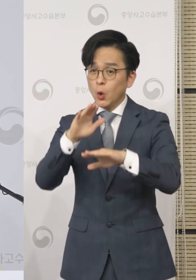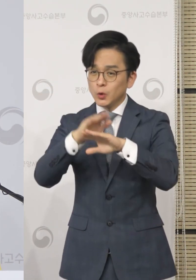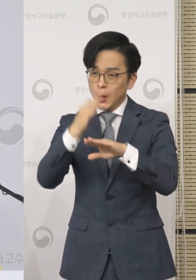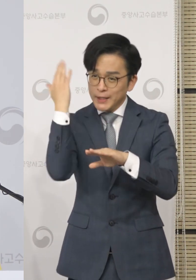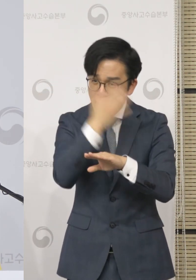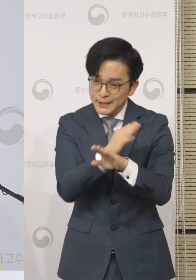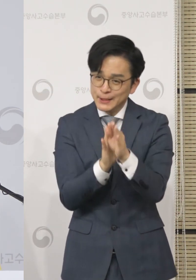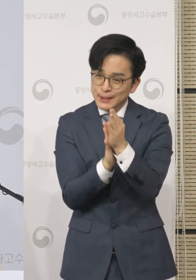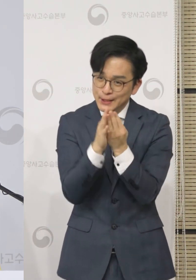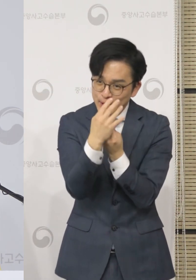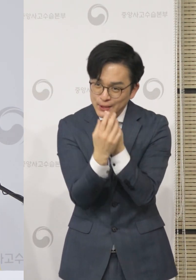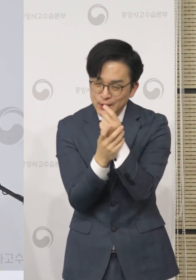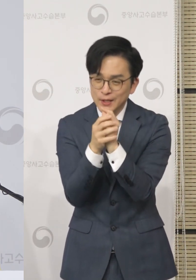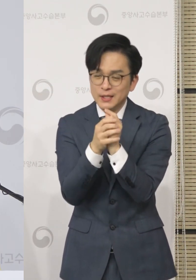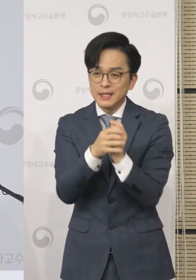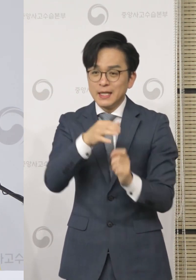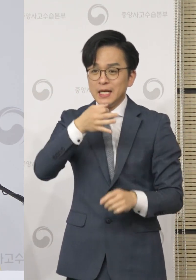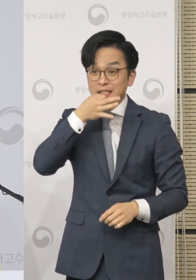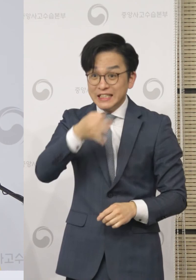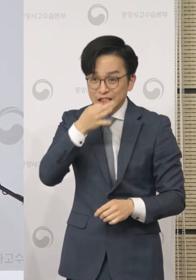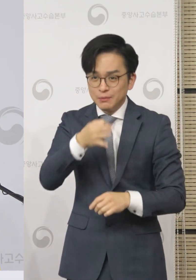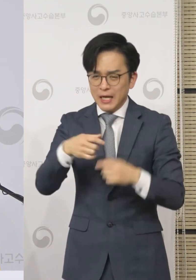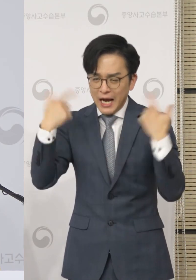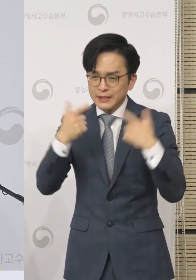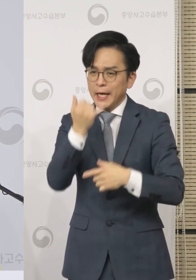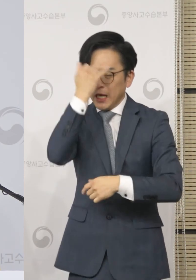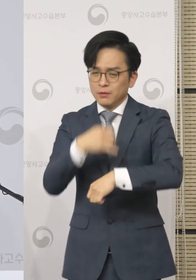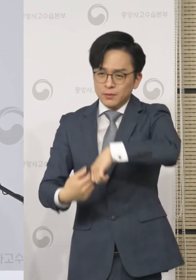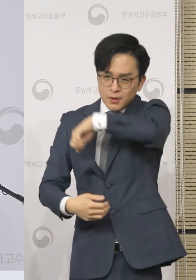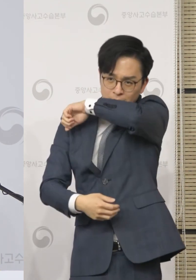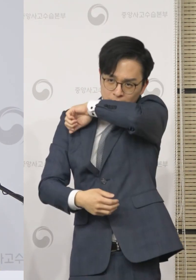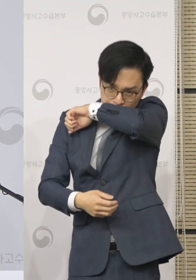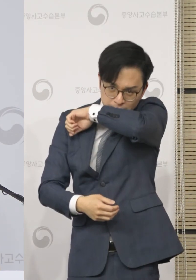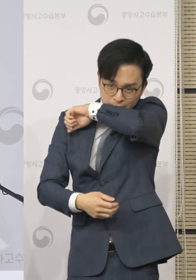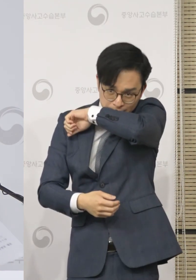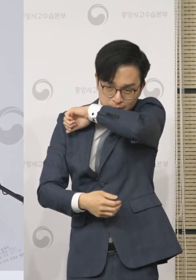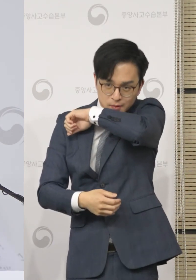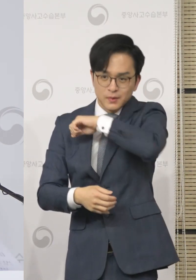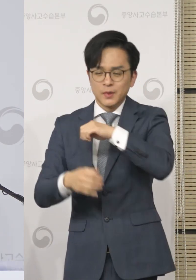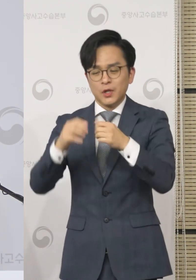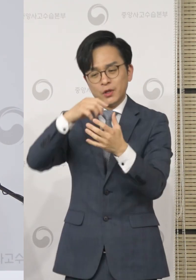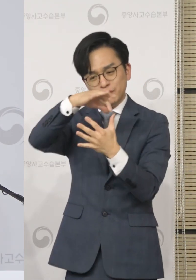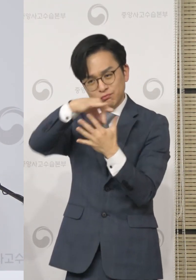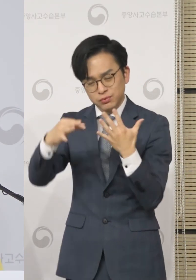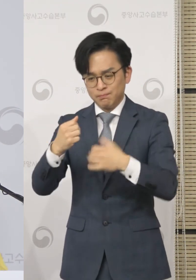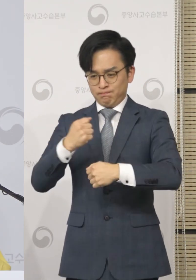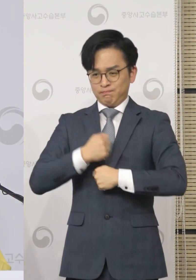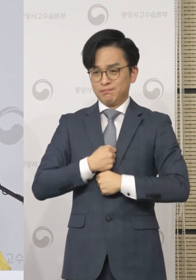손 씻기, 적정하게 기침하기 등의 감염증 예방 행동 수칙을